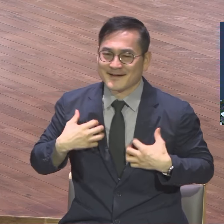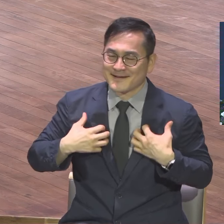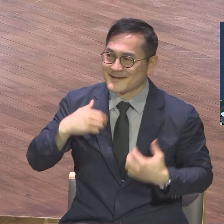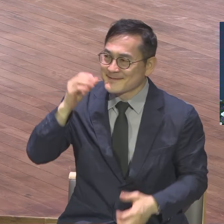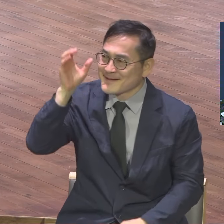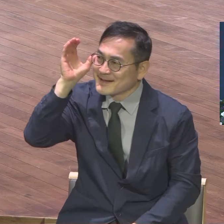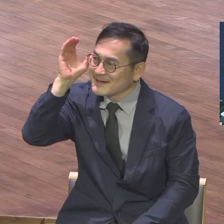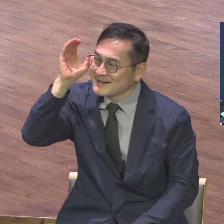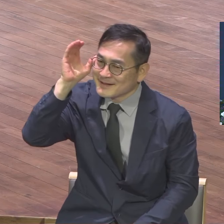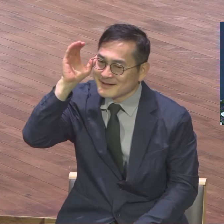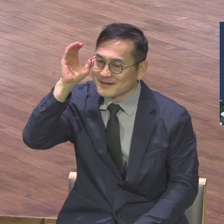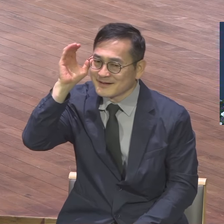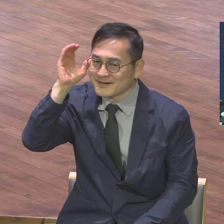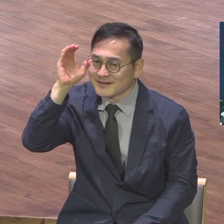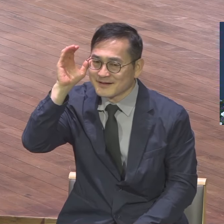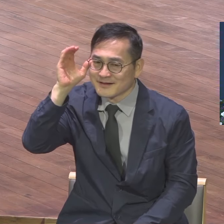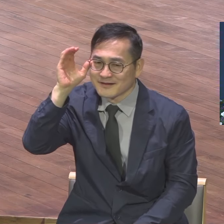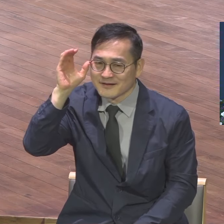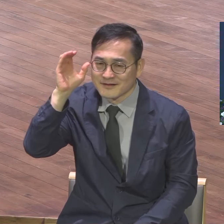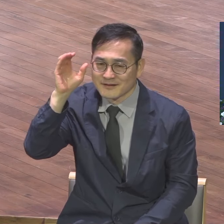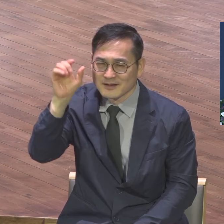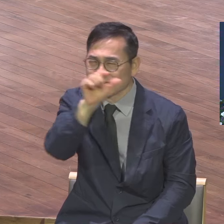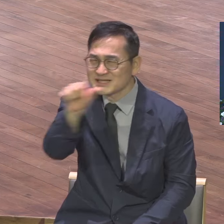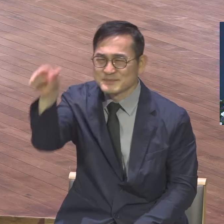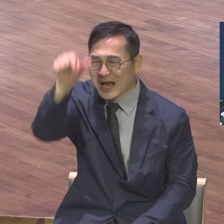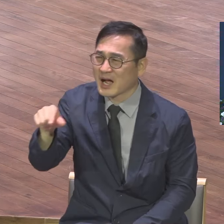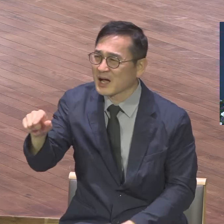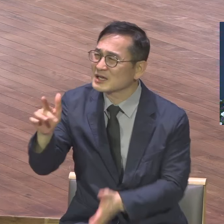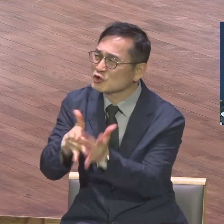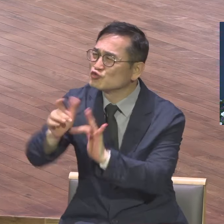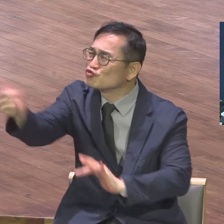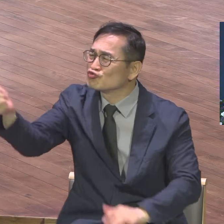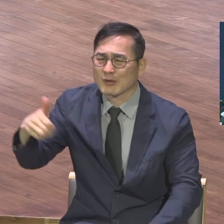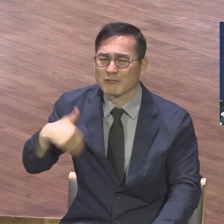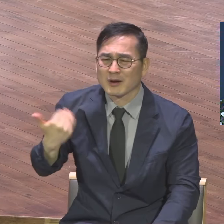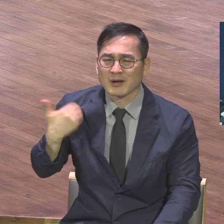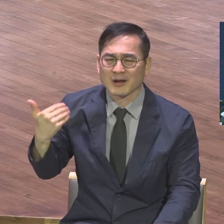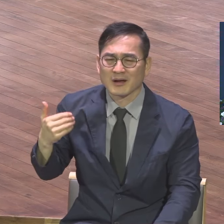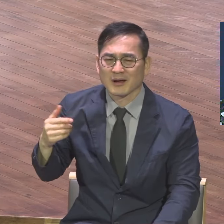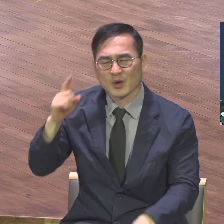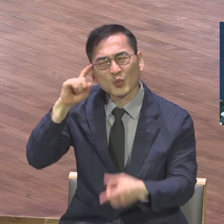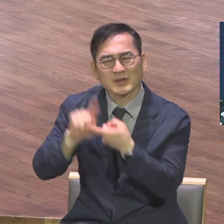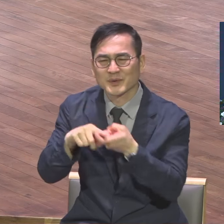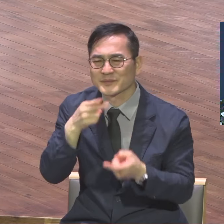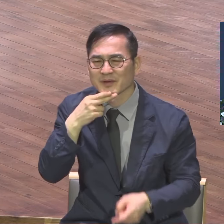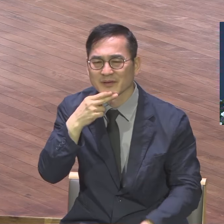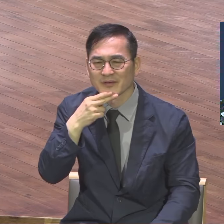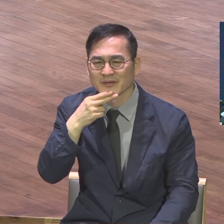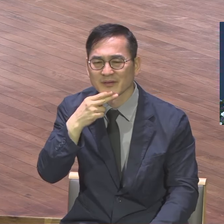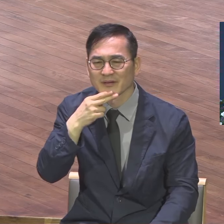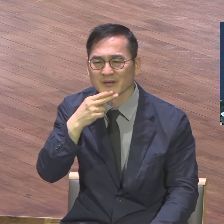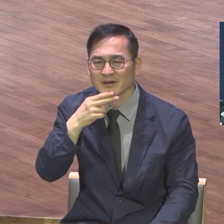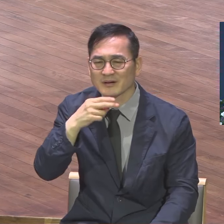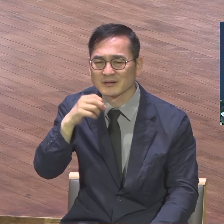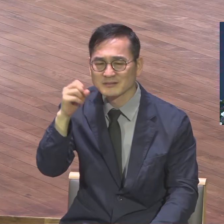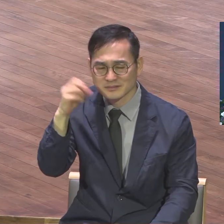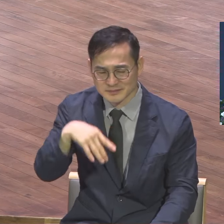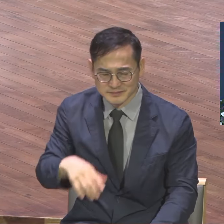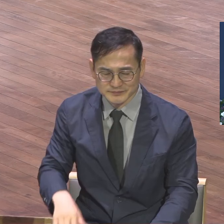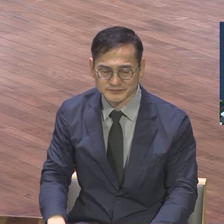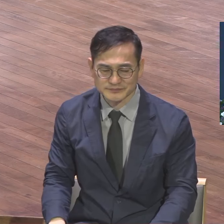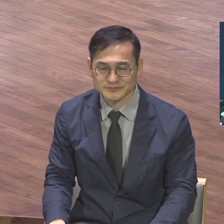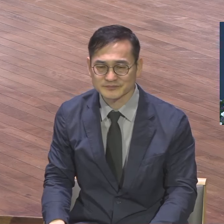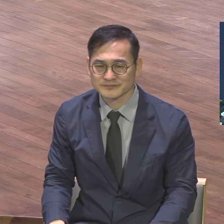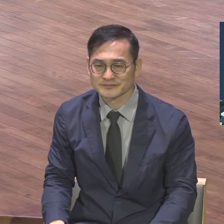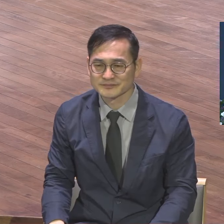기대를 하는 거예요 지금. 십자가 아무 관심 없고 예수님이 왕이 될 것이다. 이분 이 능력 가지고 올라갔다 다